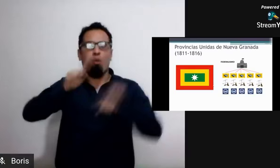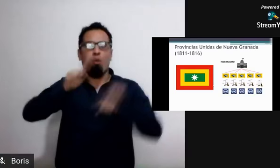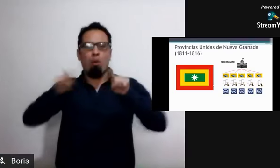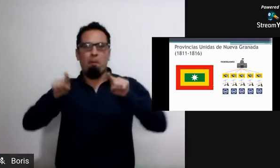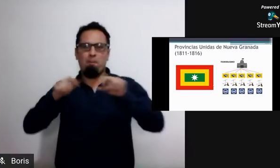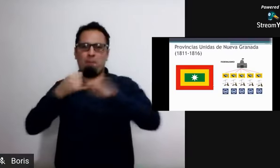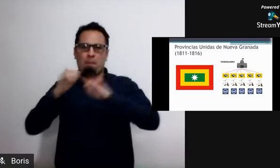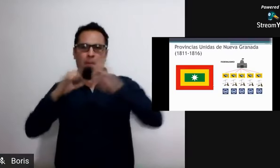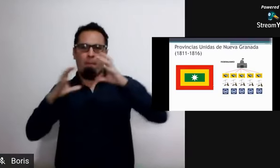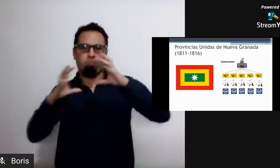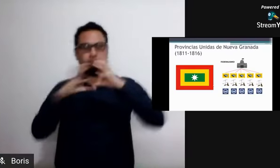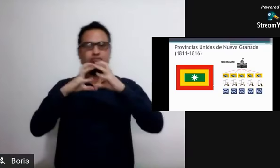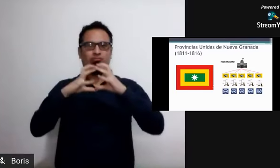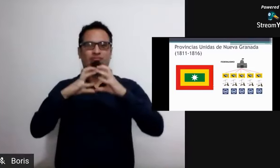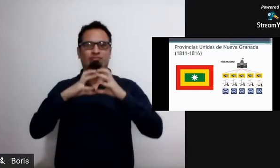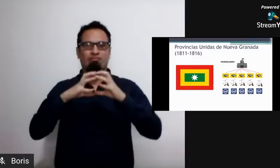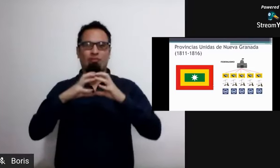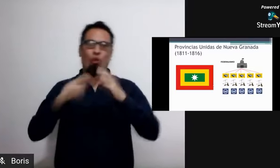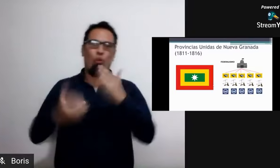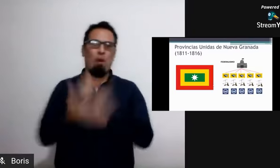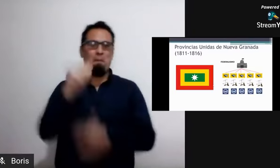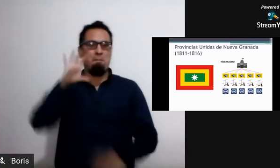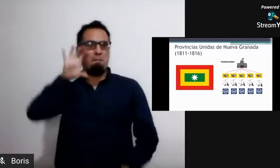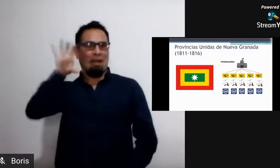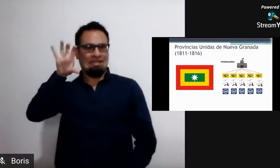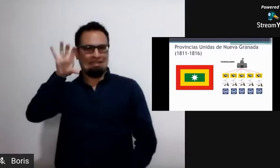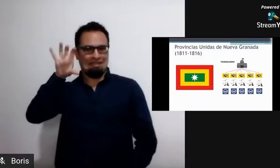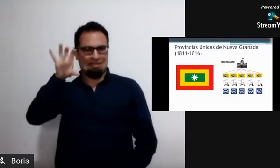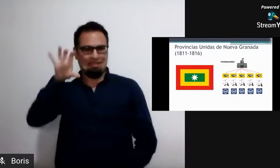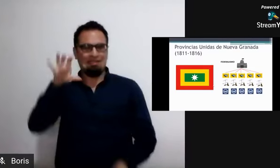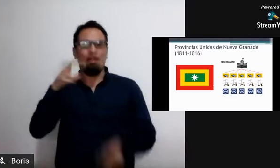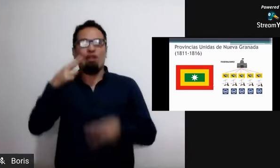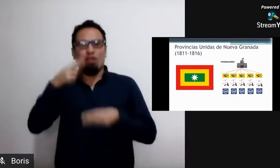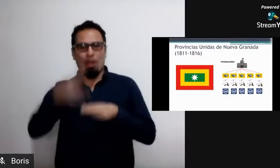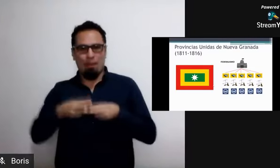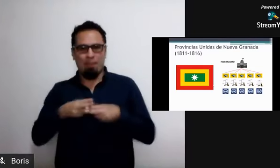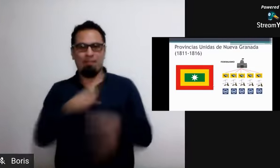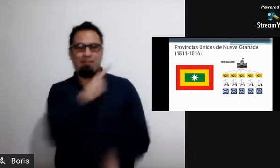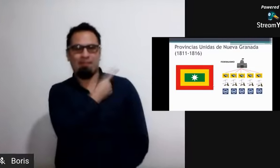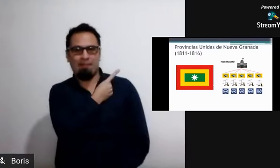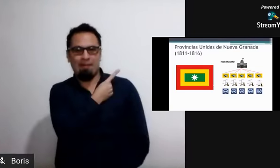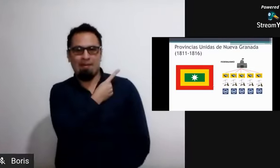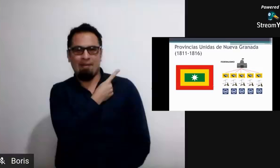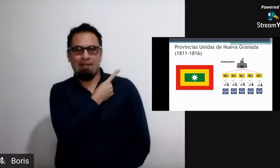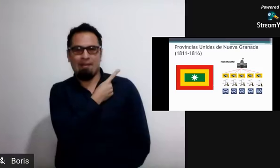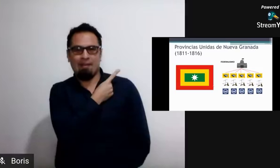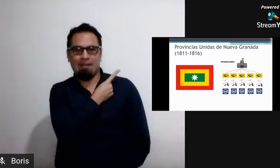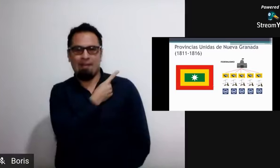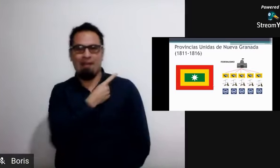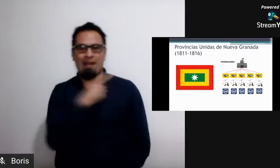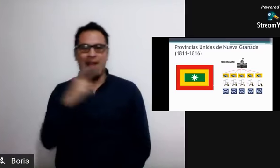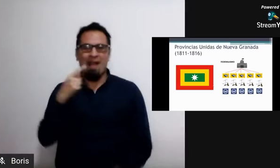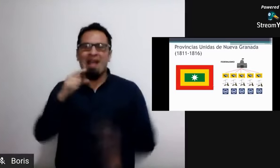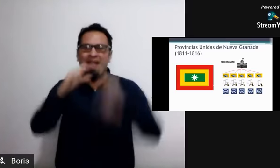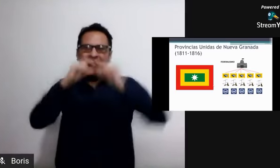1811, todavía estábamos bajo el dominio y el control de la corona española. Entonces, al país